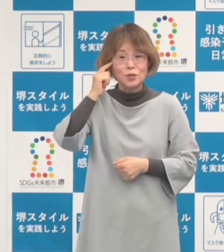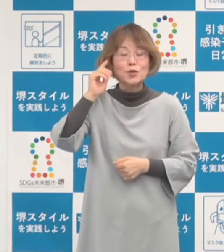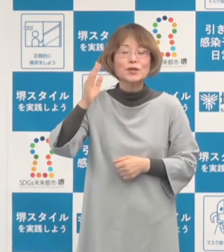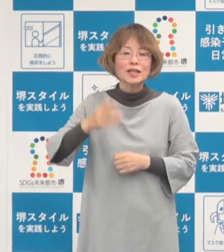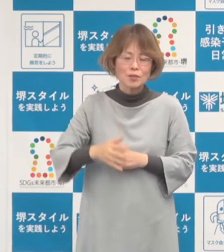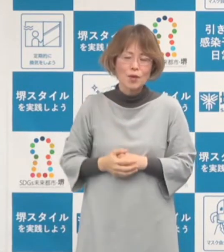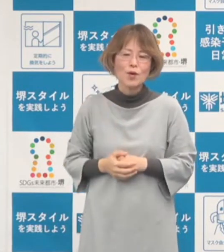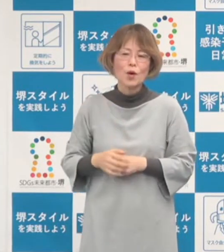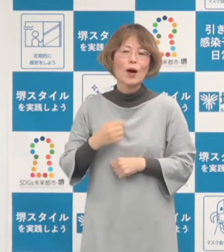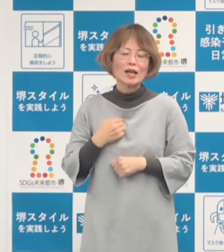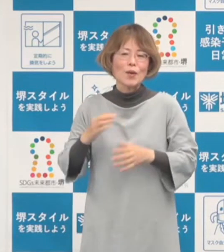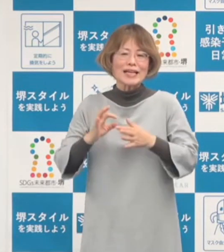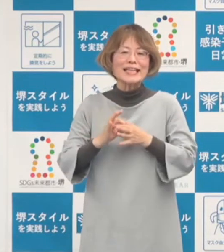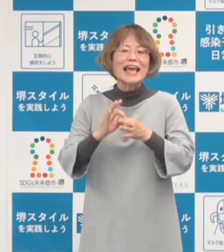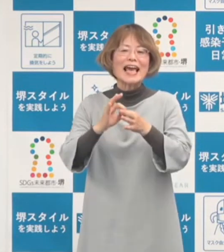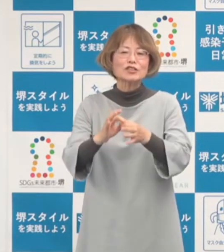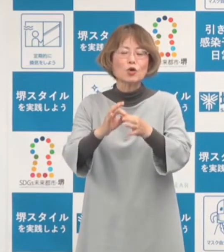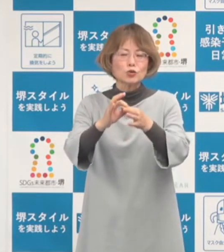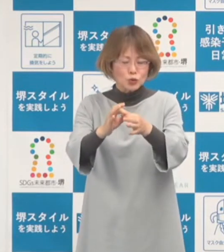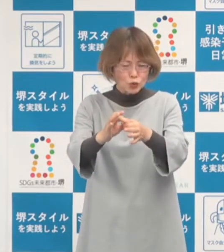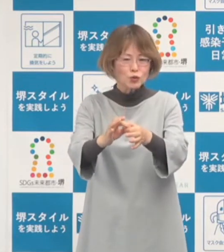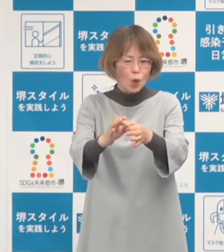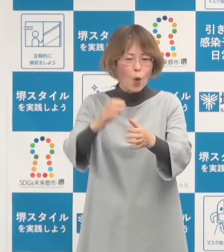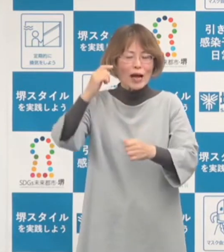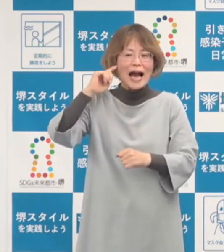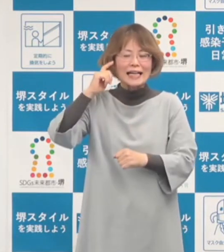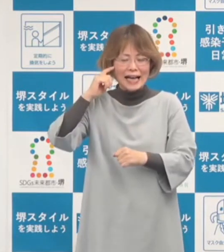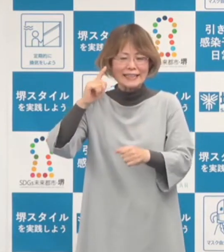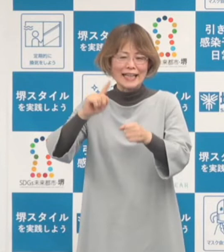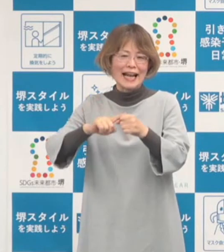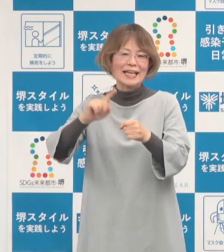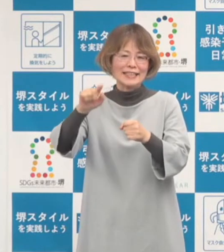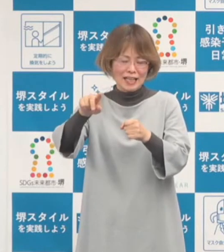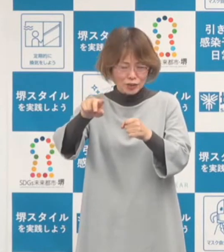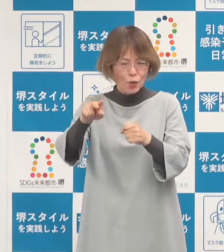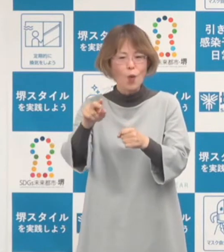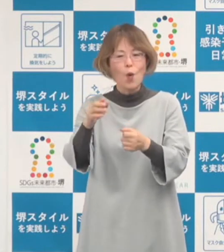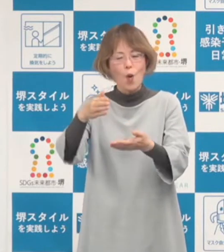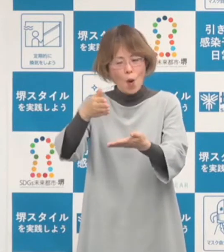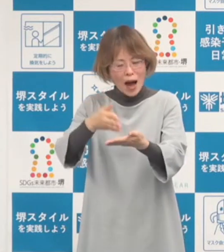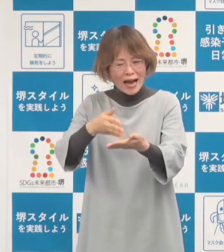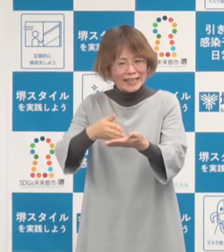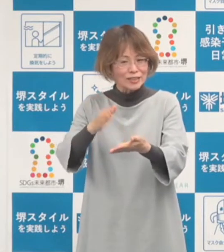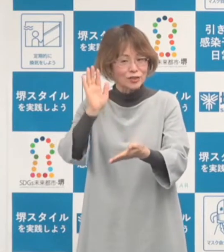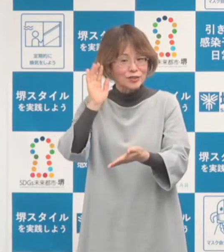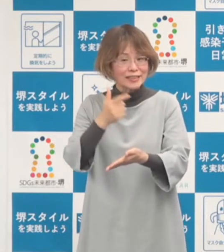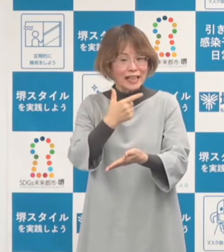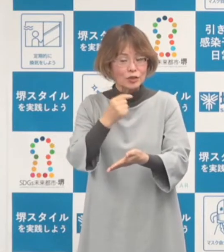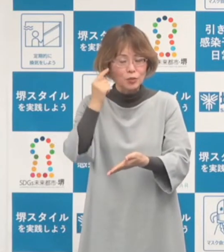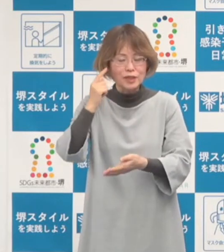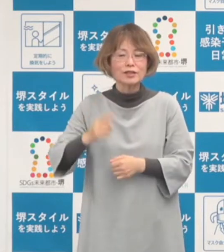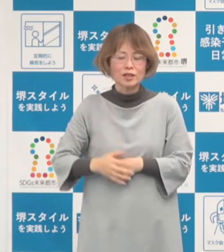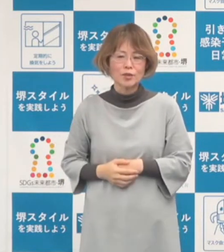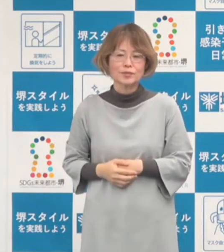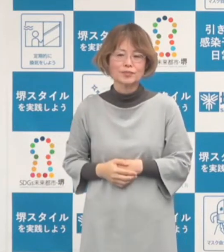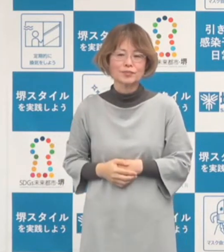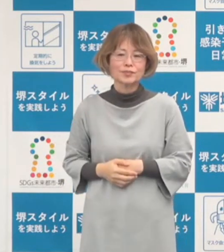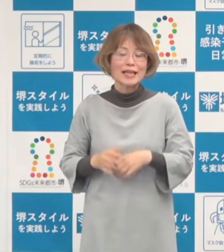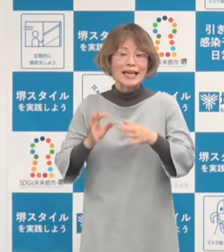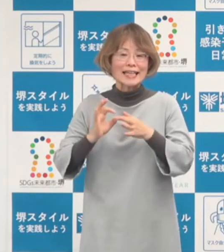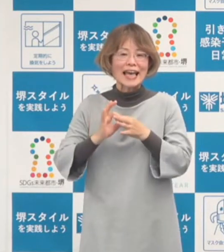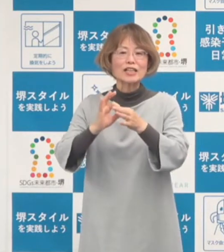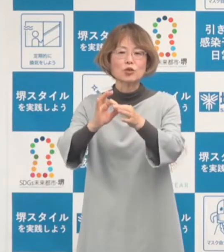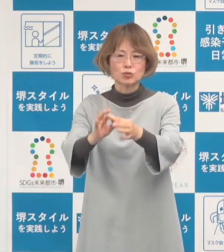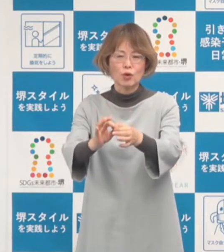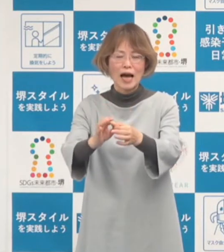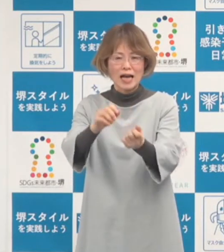継続を前提としてお伺いするということで、来年の話になってくるんですけれども、これ継続は坂井キッチンというの